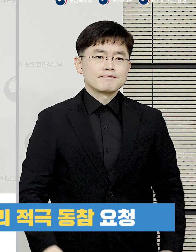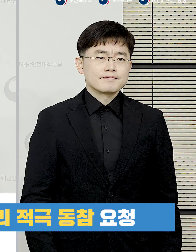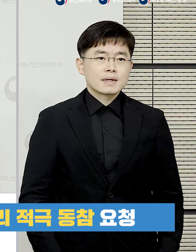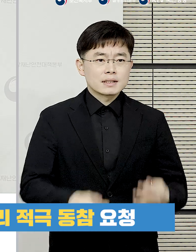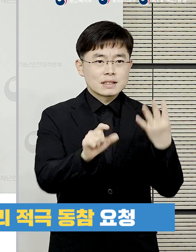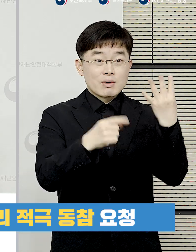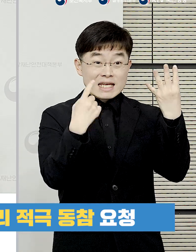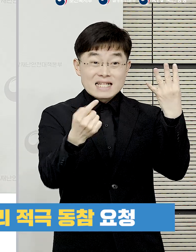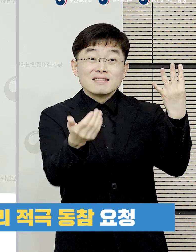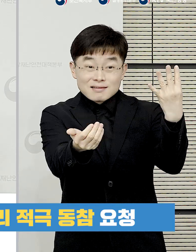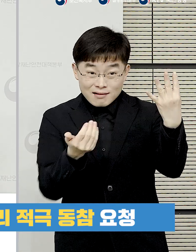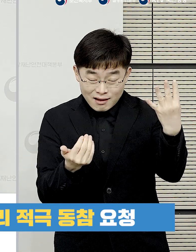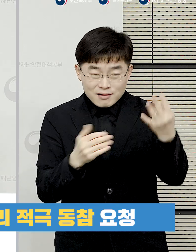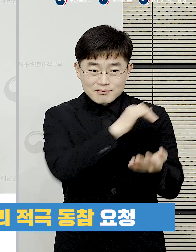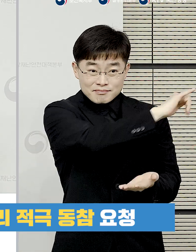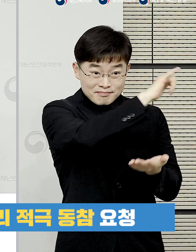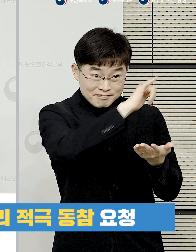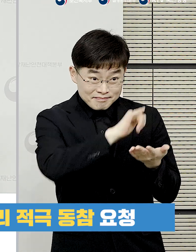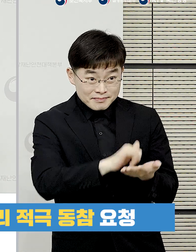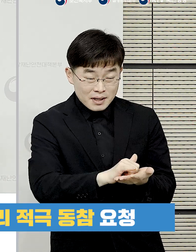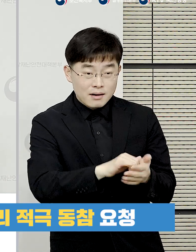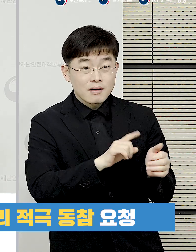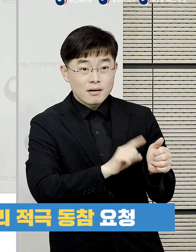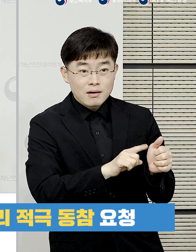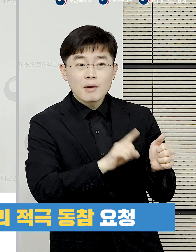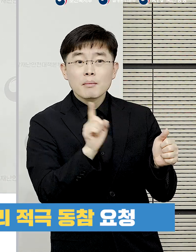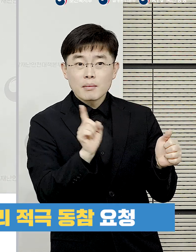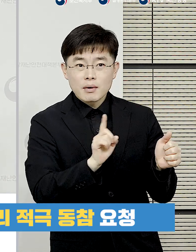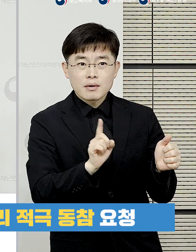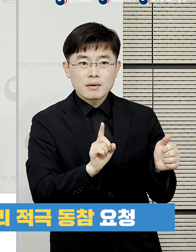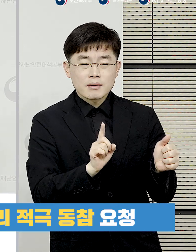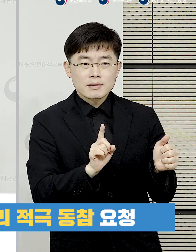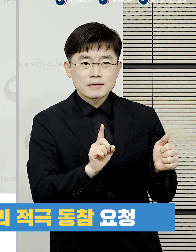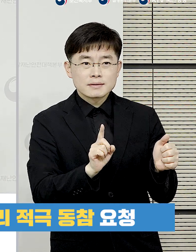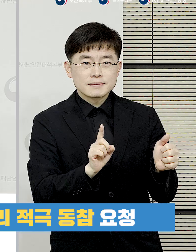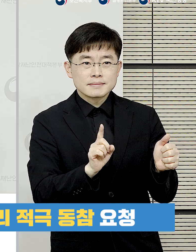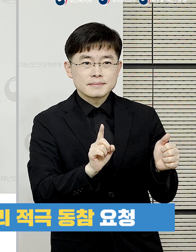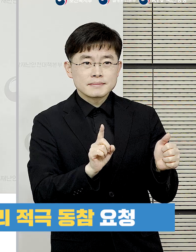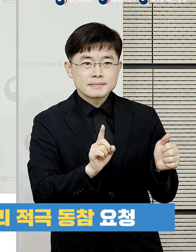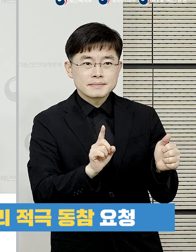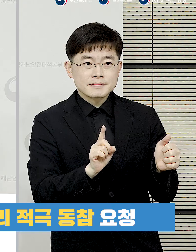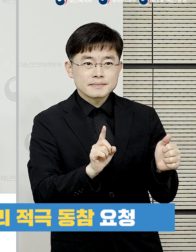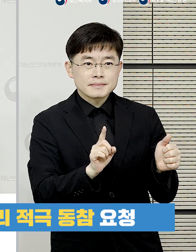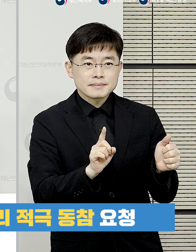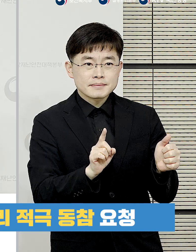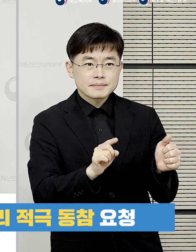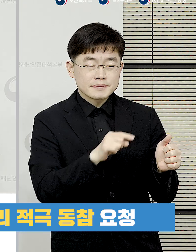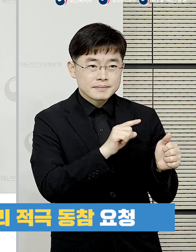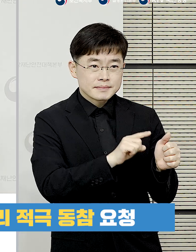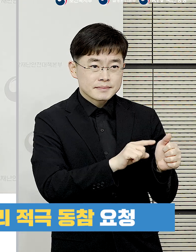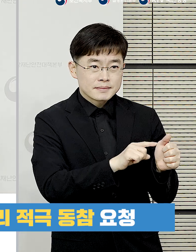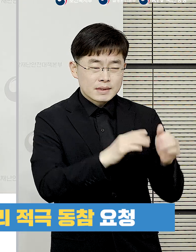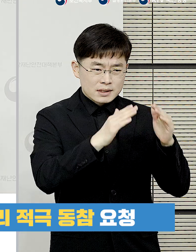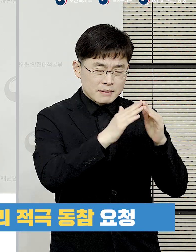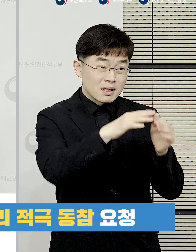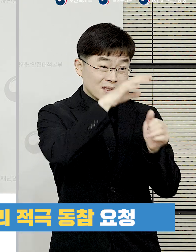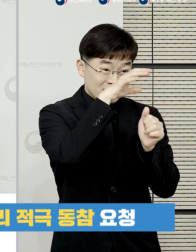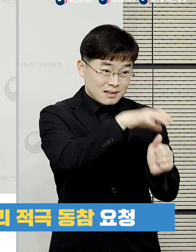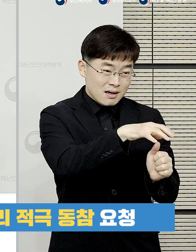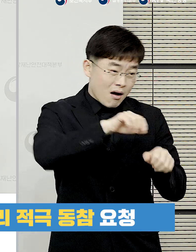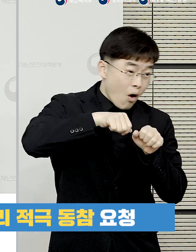4월 1일 이전에 입국하신 해외 입국자 분들께서도 의무적인 자가격리